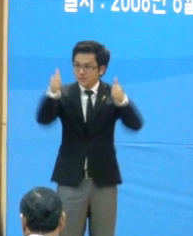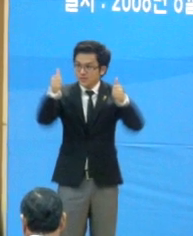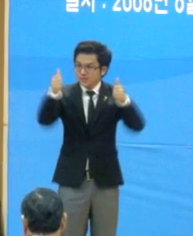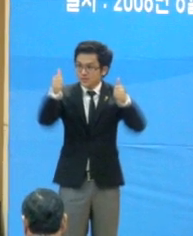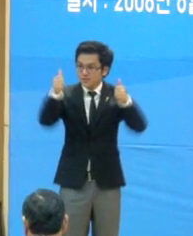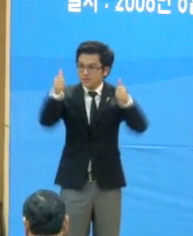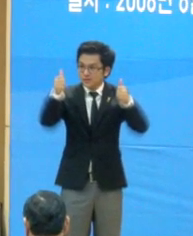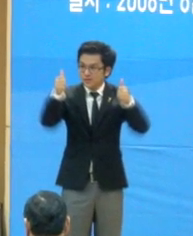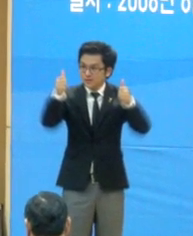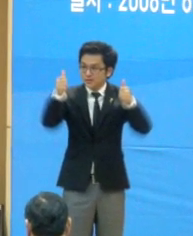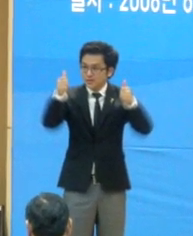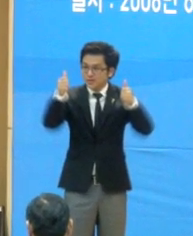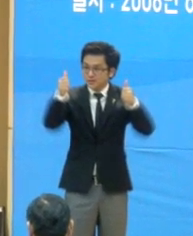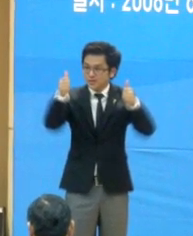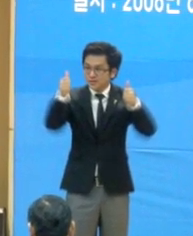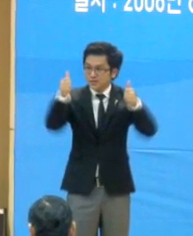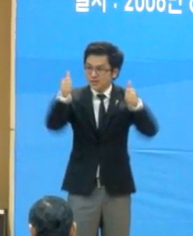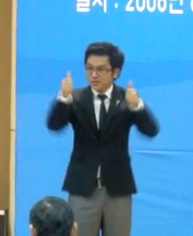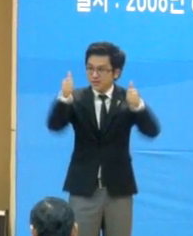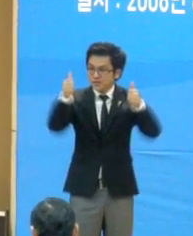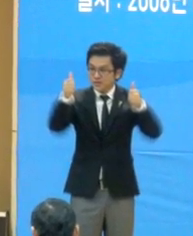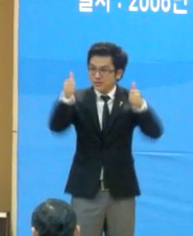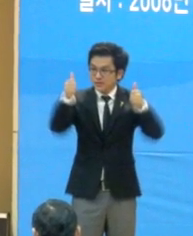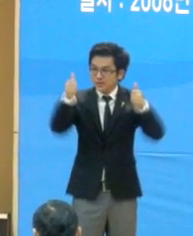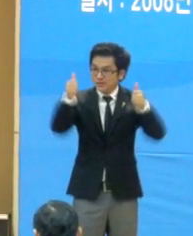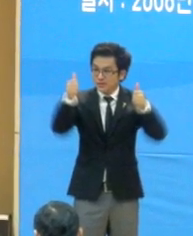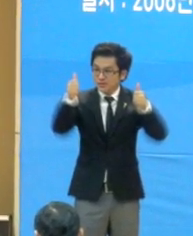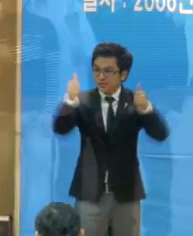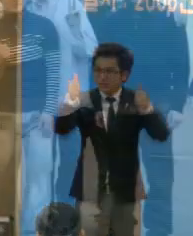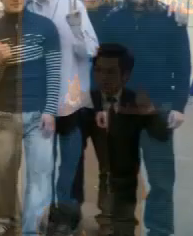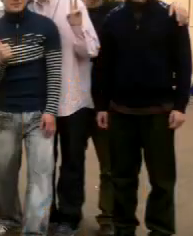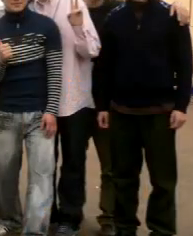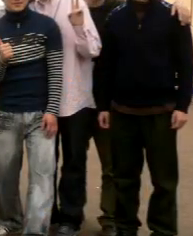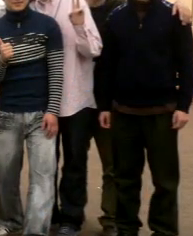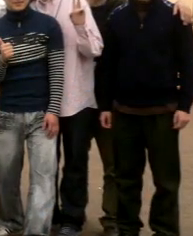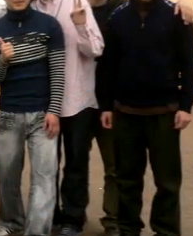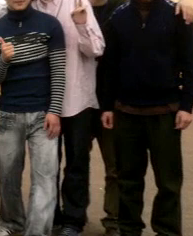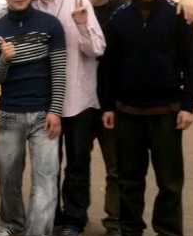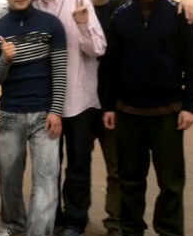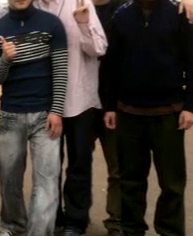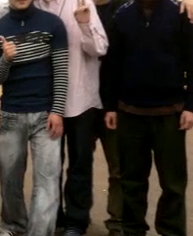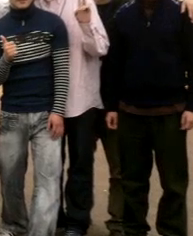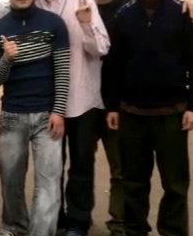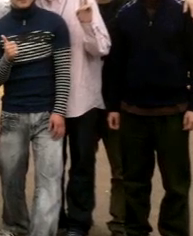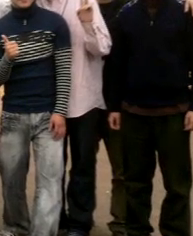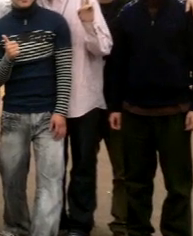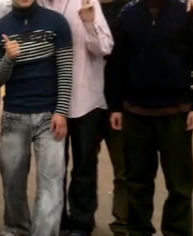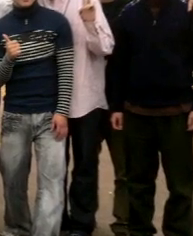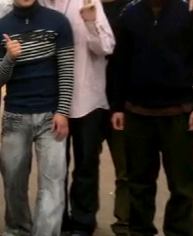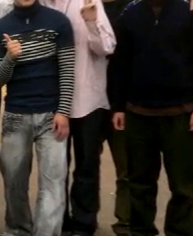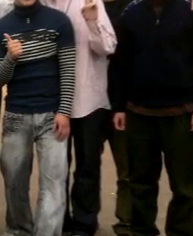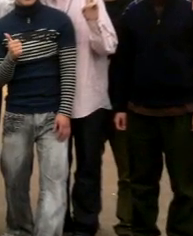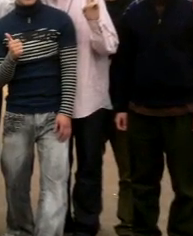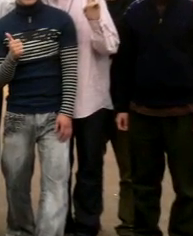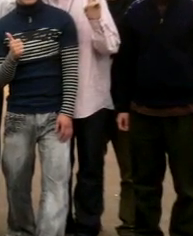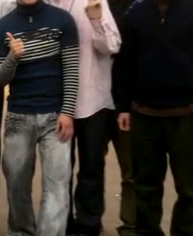통역 전문가가 되고 싶으시다면 주변에 농아인협회라는 기관이나 혹은 수어 통역 센터라는